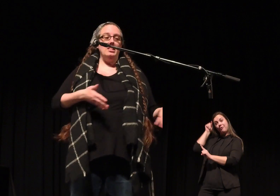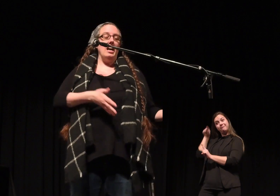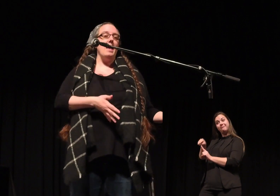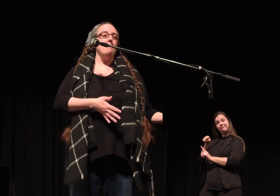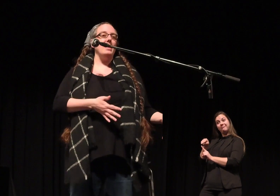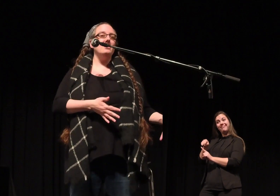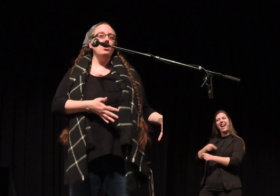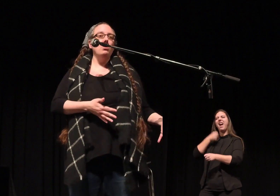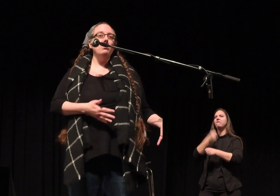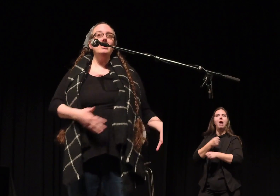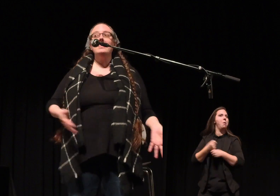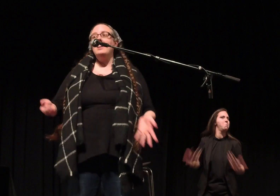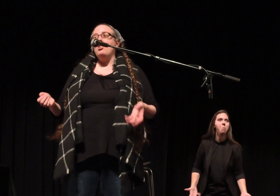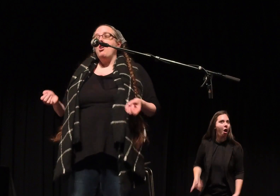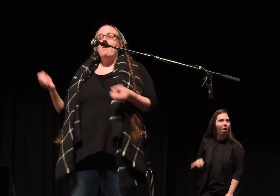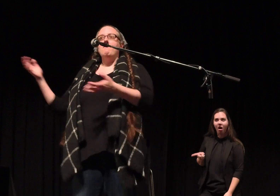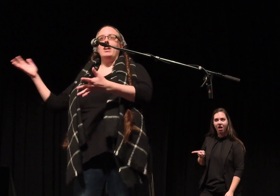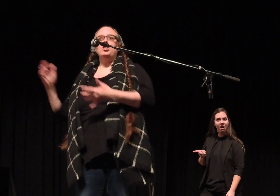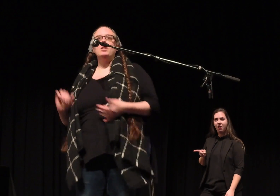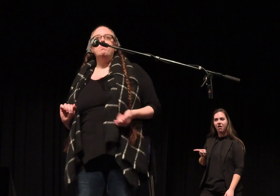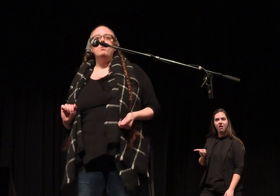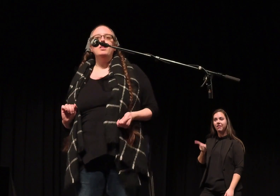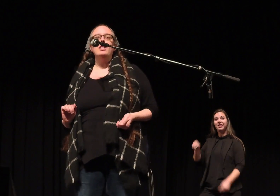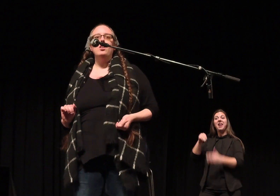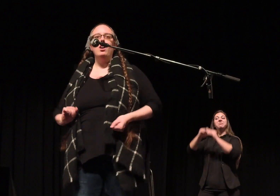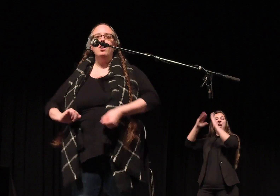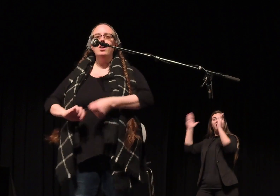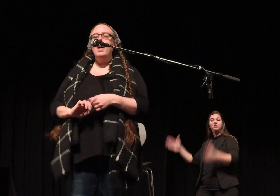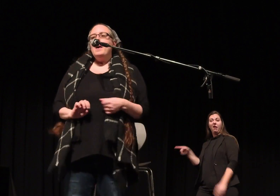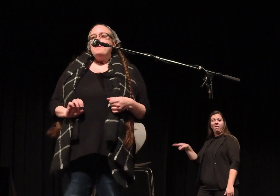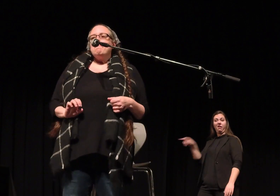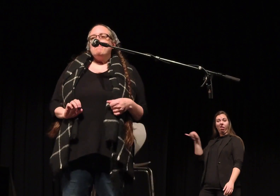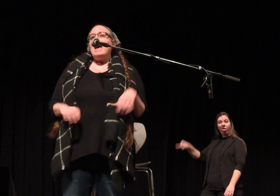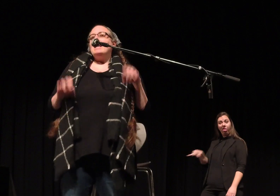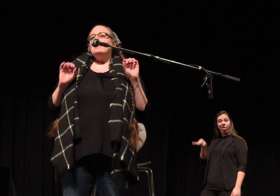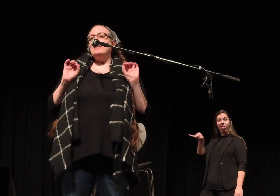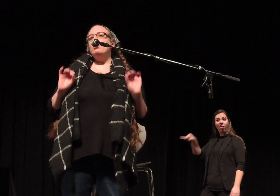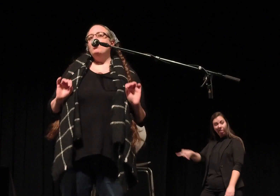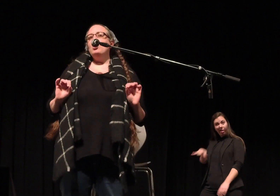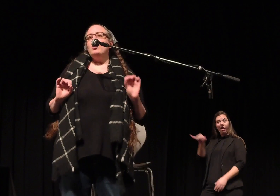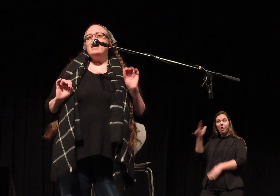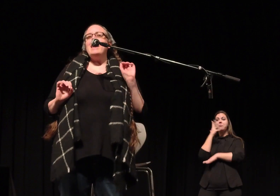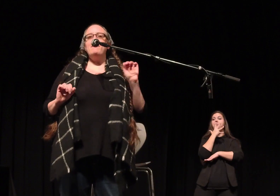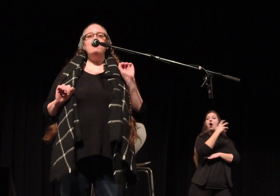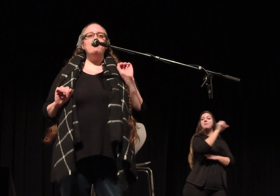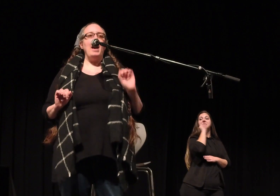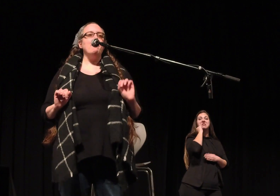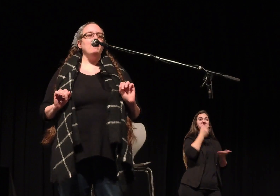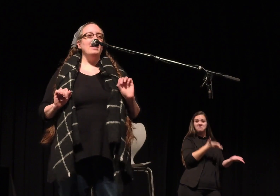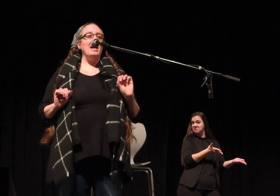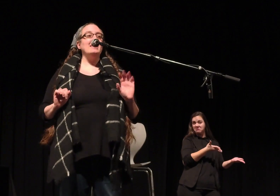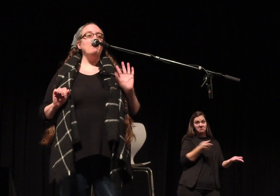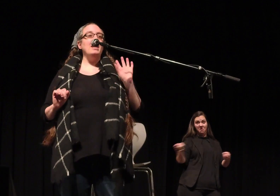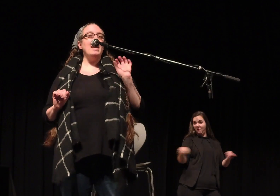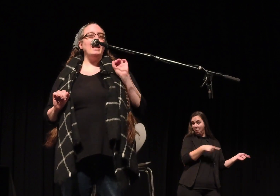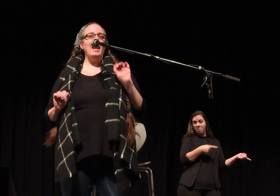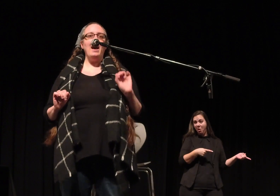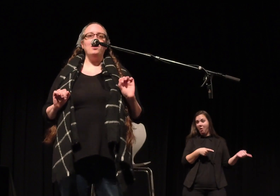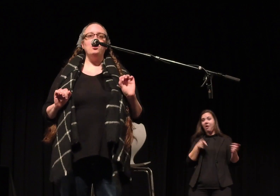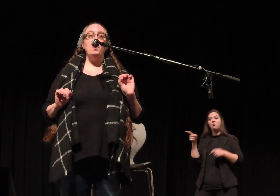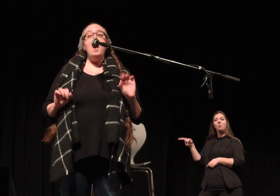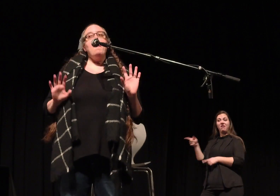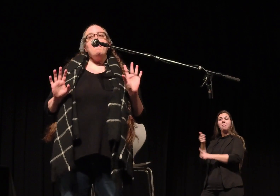travailler, ni dans la maison, ni dans le verger de pommiers dehors. Cet homme-là, il y avait une femme, elle